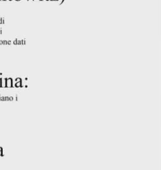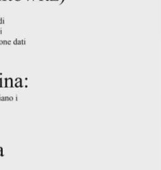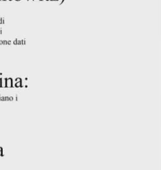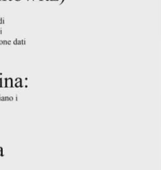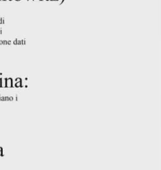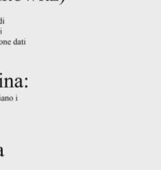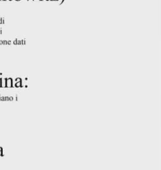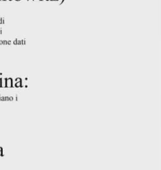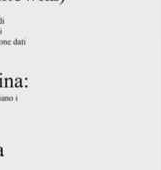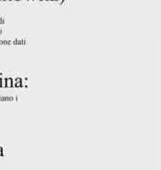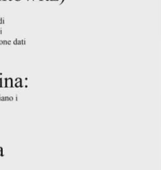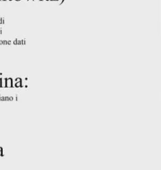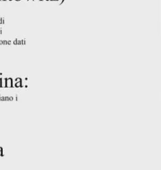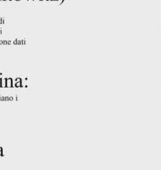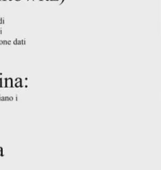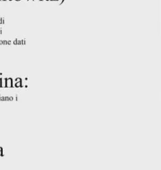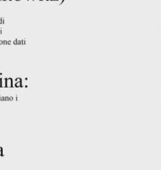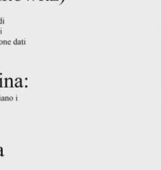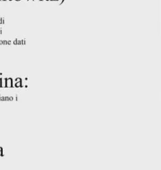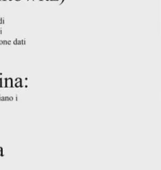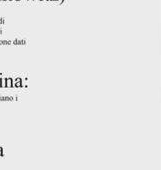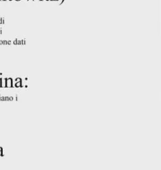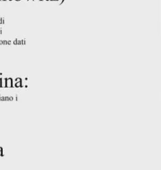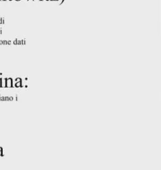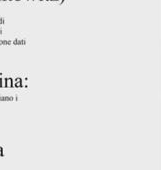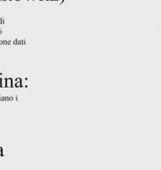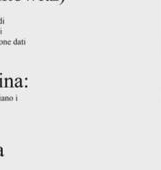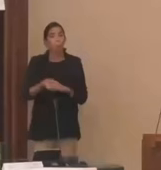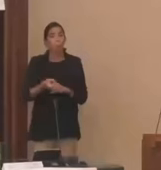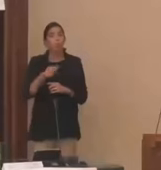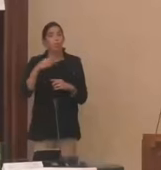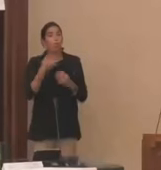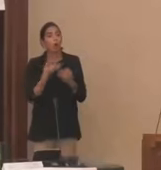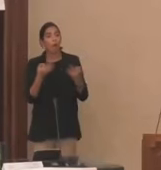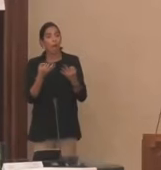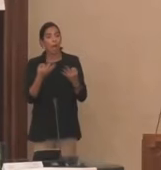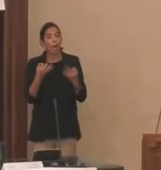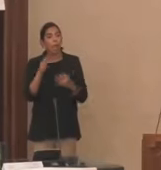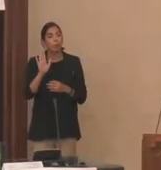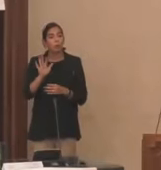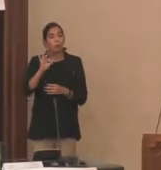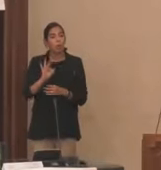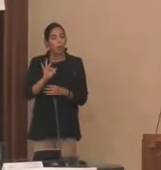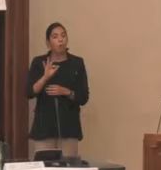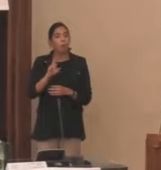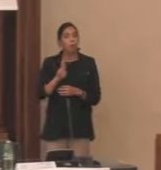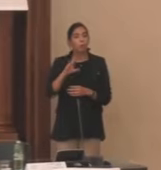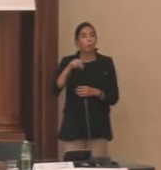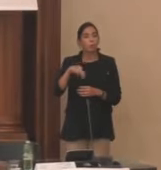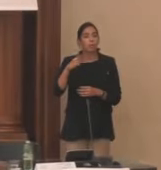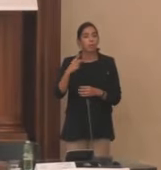scienza post-normale di Funtowitz, in cui è corretto uscire dai binari stretti della scienza.